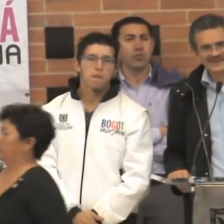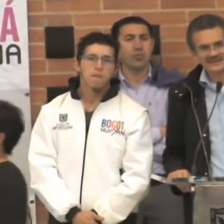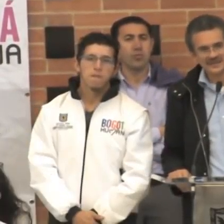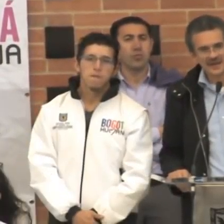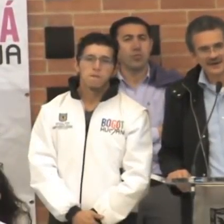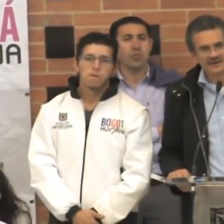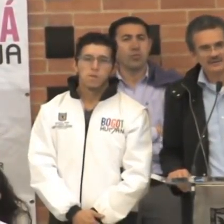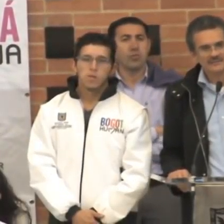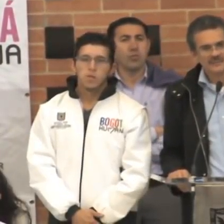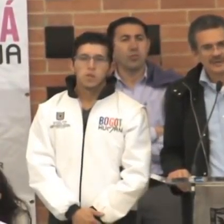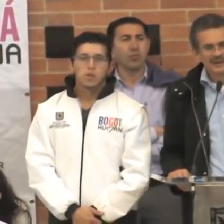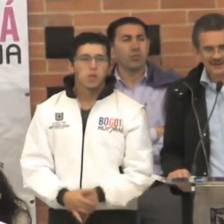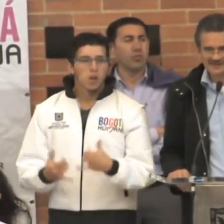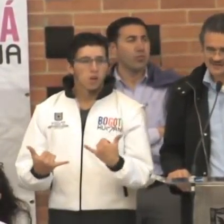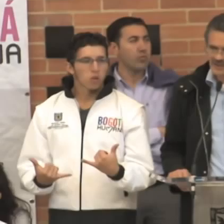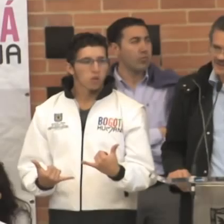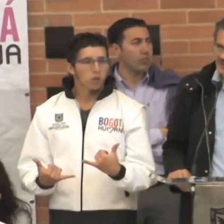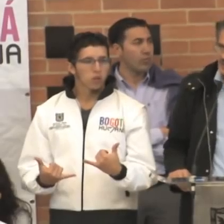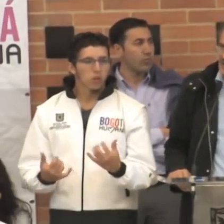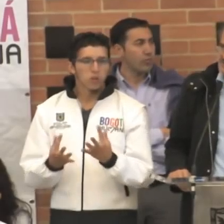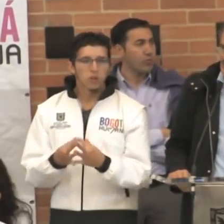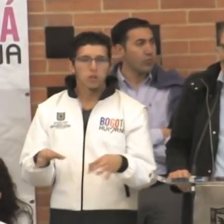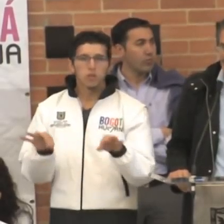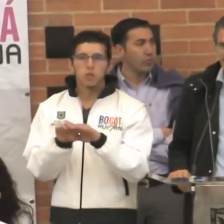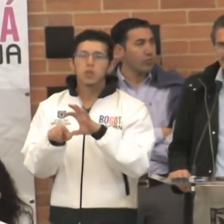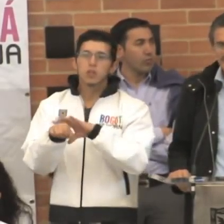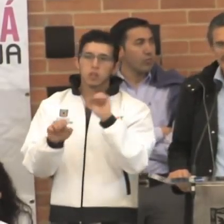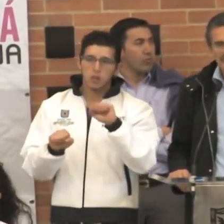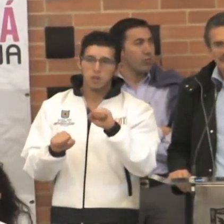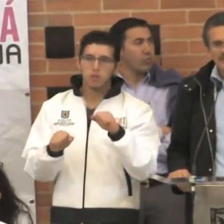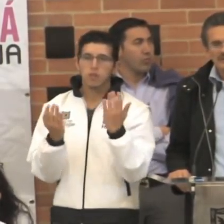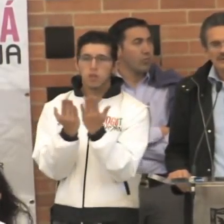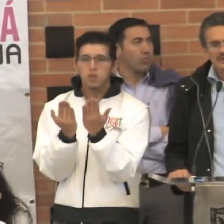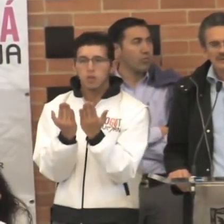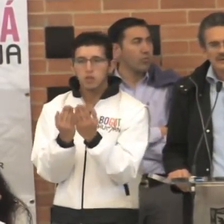Debemos atender las necesidades de educación